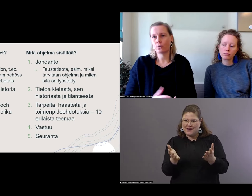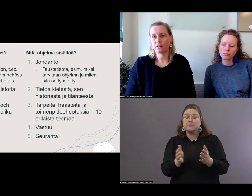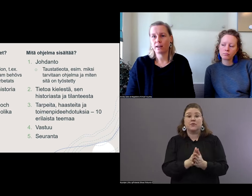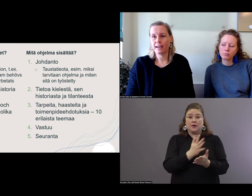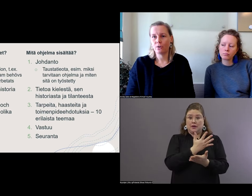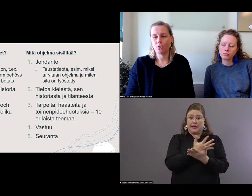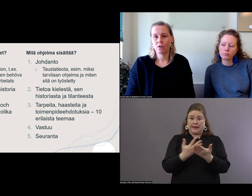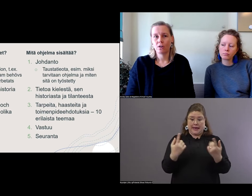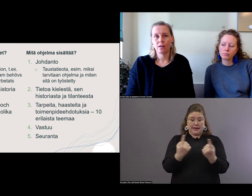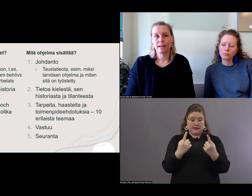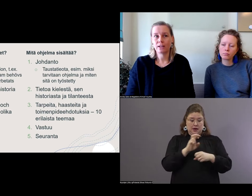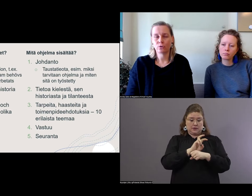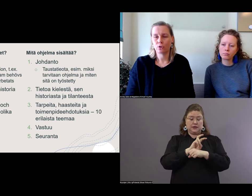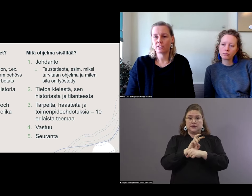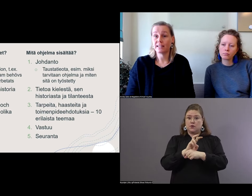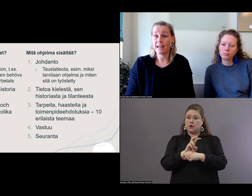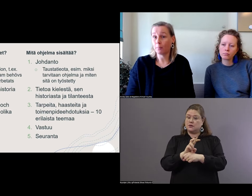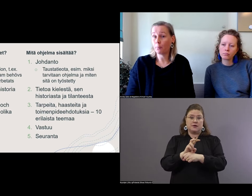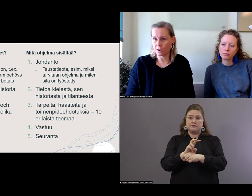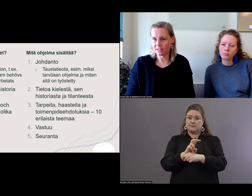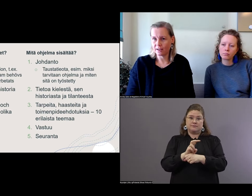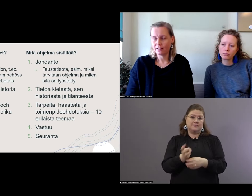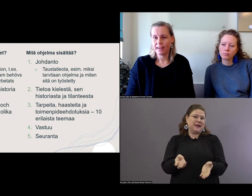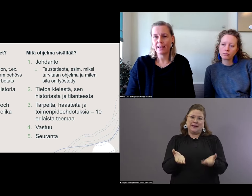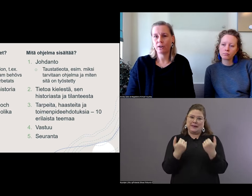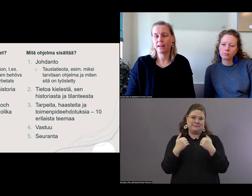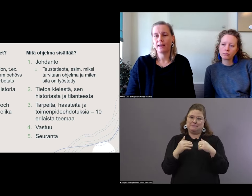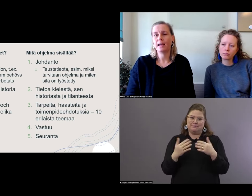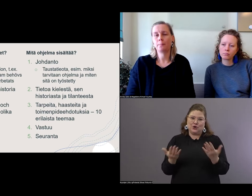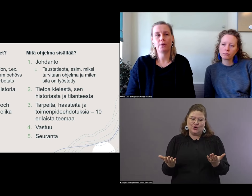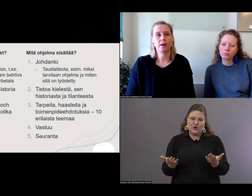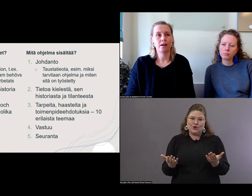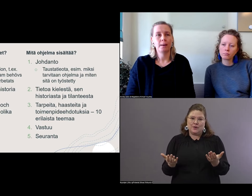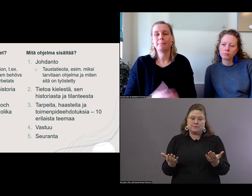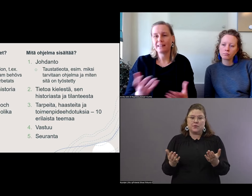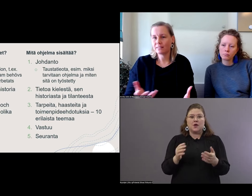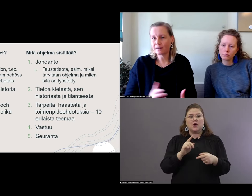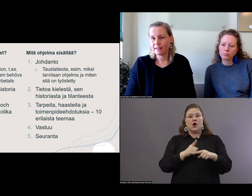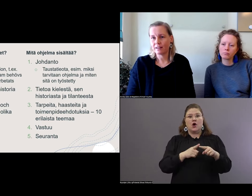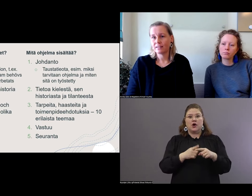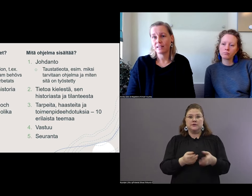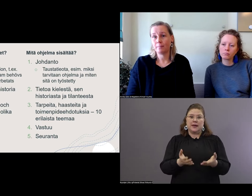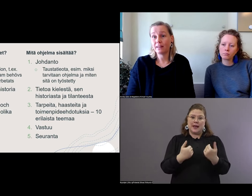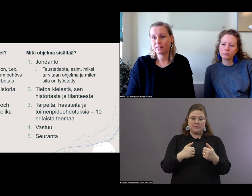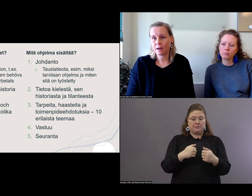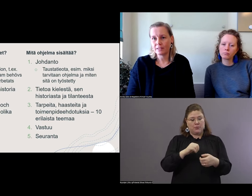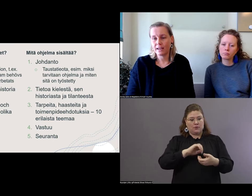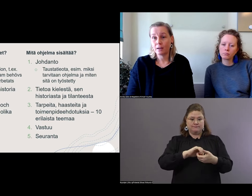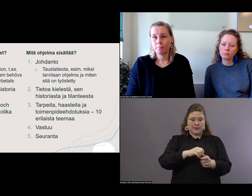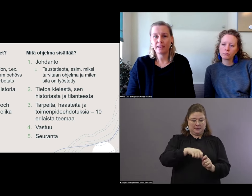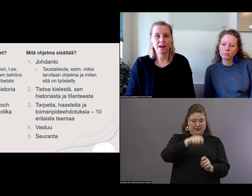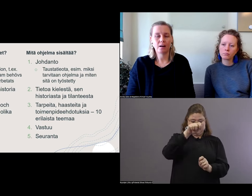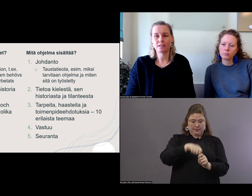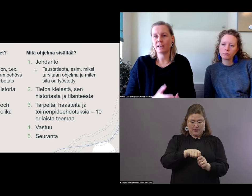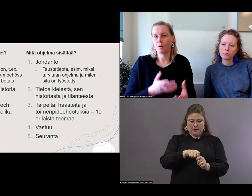tilanteen seuranta ei ole lähtökohtaisesti helppo asia. Ei ole helppoja mittareita sen